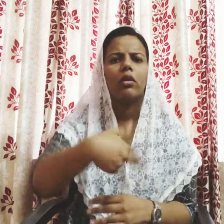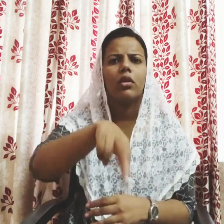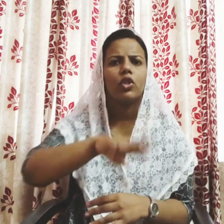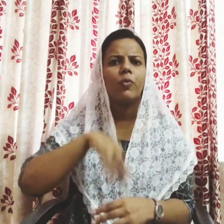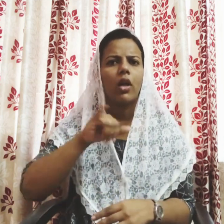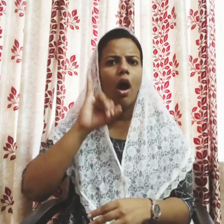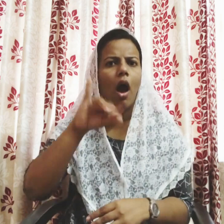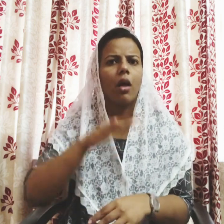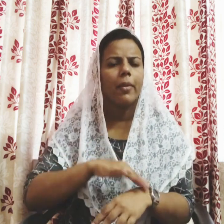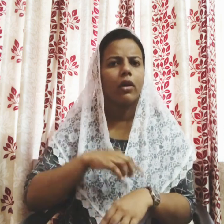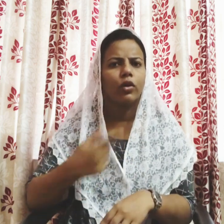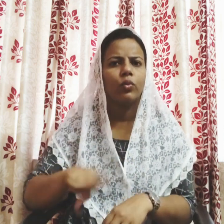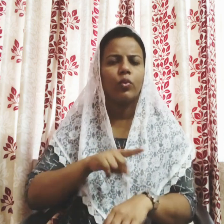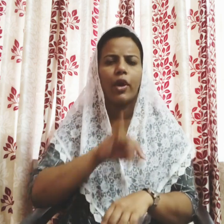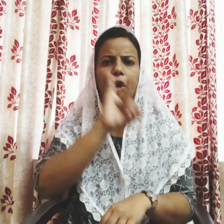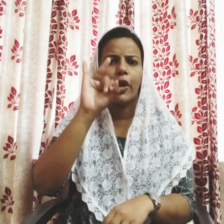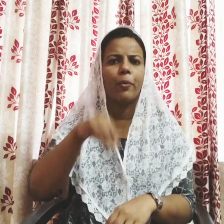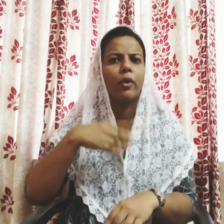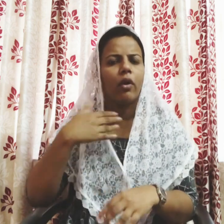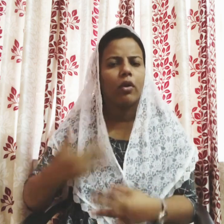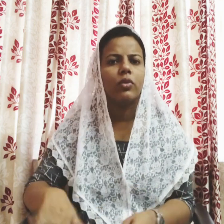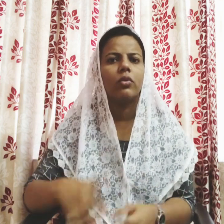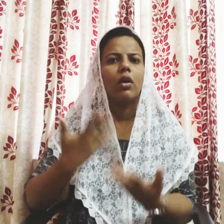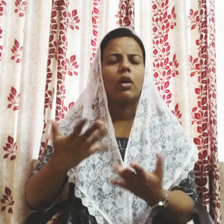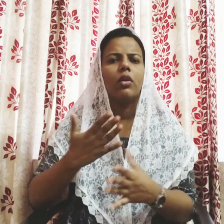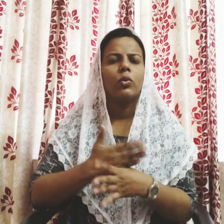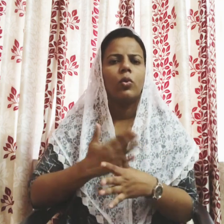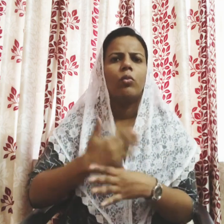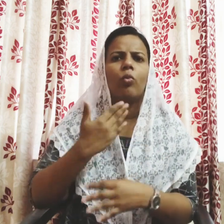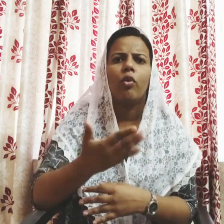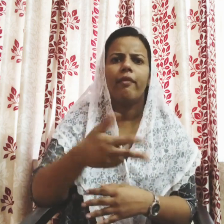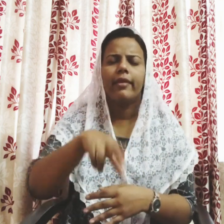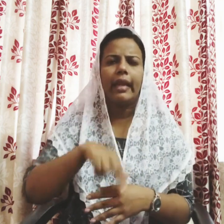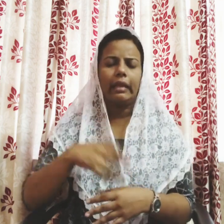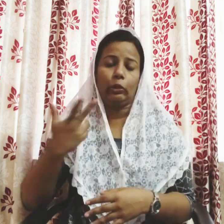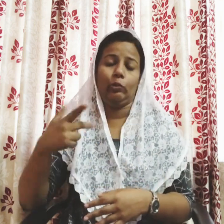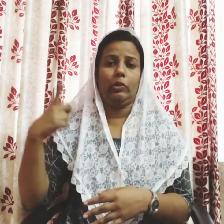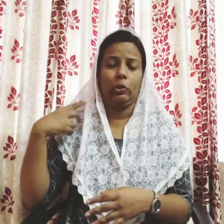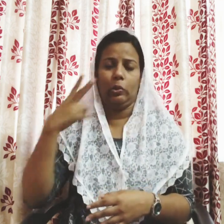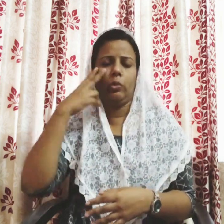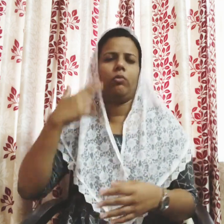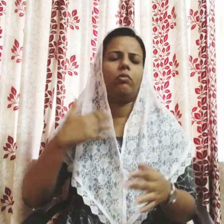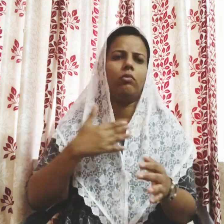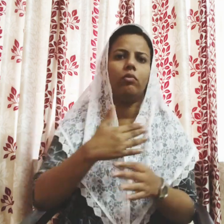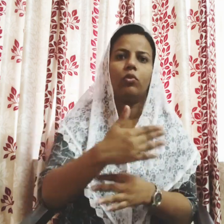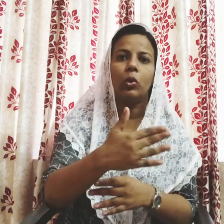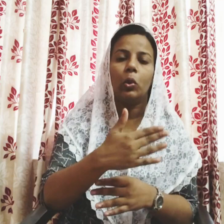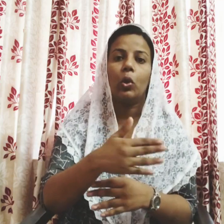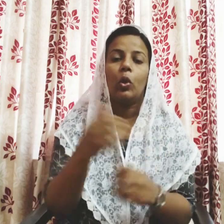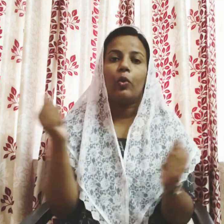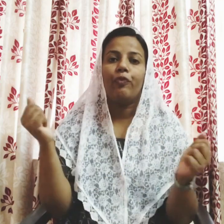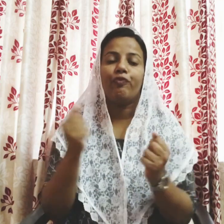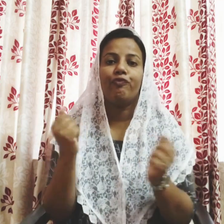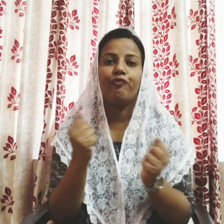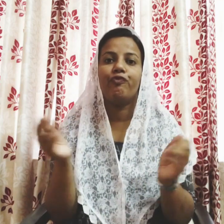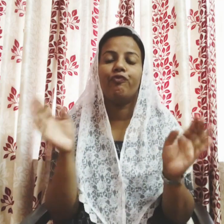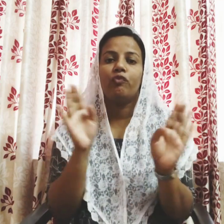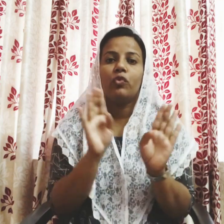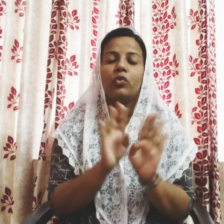ഇറങ്ങിപ്പോയില്ലല്ലോ, 6 മണിയായി, 7 മണിയായി, ഐ മീൻ ഇങ്ങനെ തോന്നിക്കഴിഞ്ഞപ്പോൾ ഇദ്ദേഹം അകത്ത് കയറിയപ്പോൾ ഐ മീൻ ഒരു ഫ്രീസർ റൂമിനകത്ത്